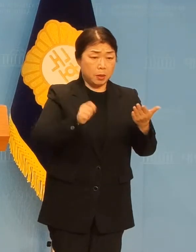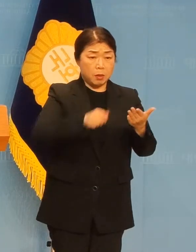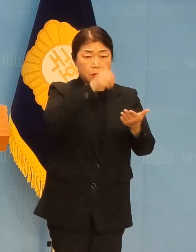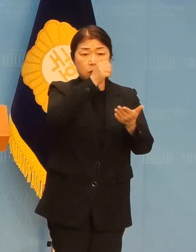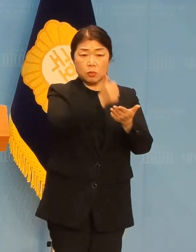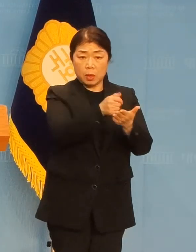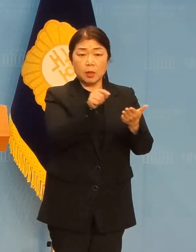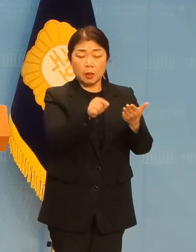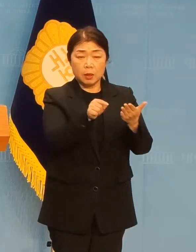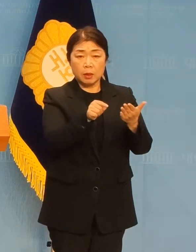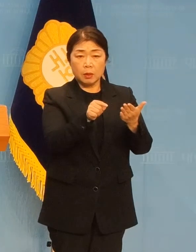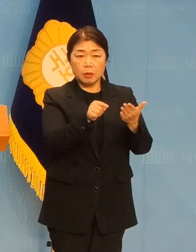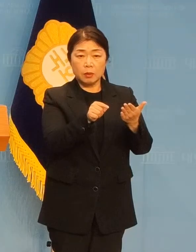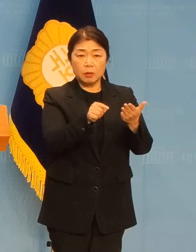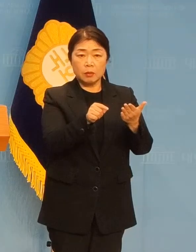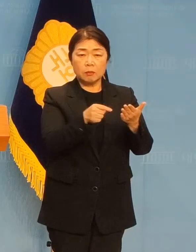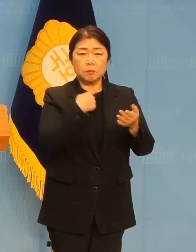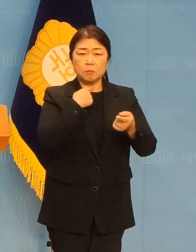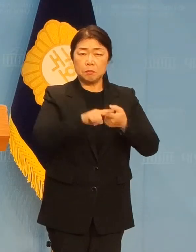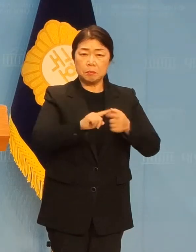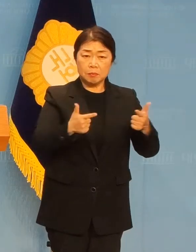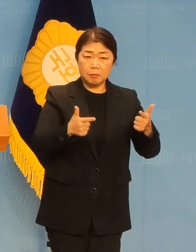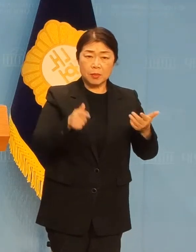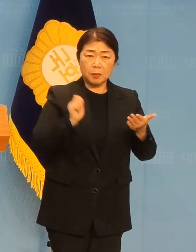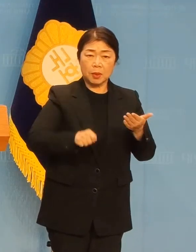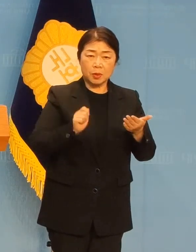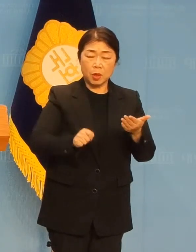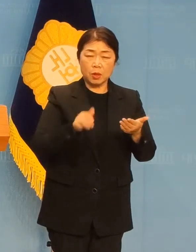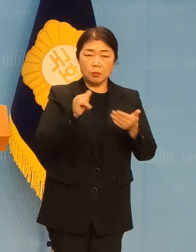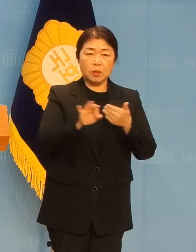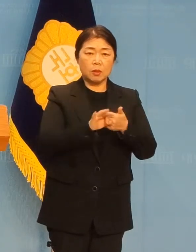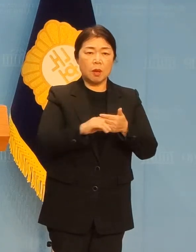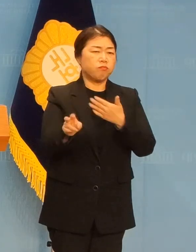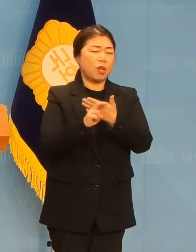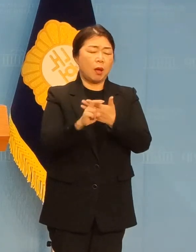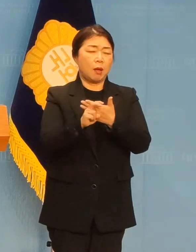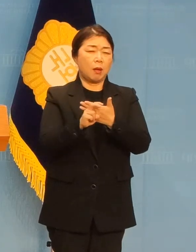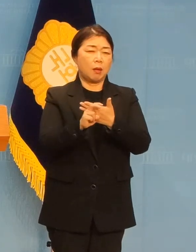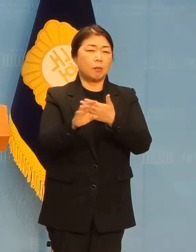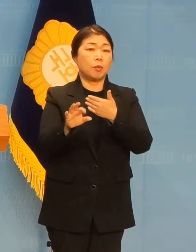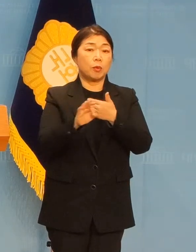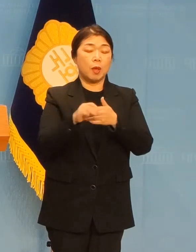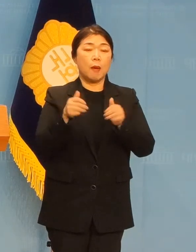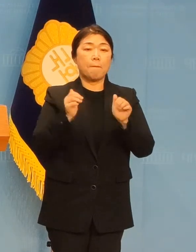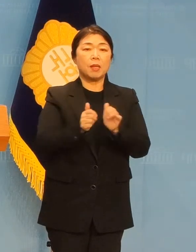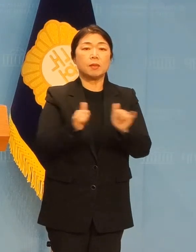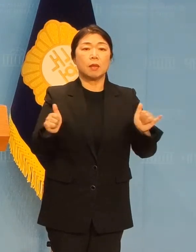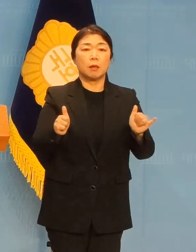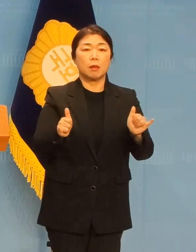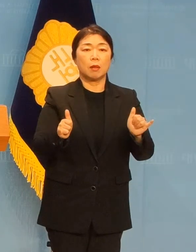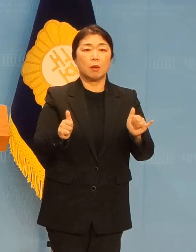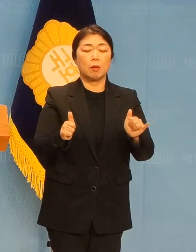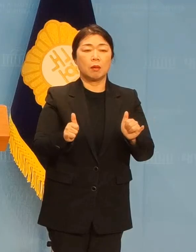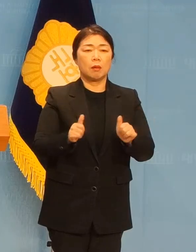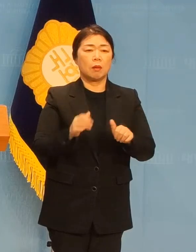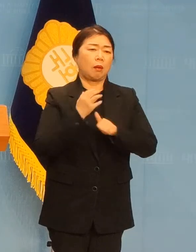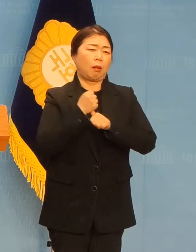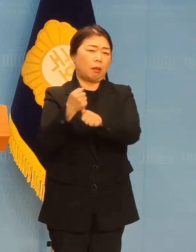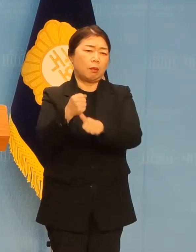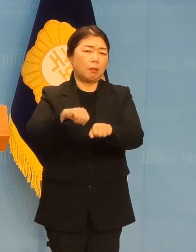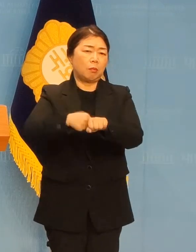있습니다. 마음에 들지 않는 판결에 부당을 붙이면 판사는 노동 단련형에